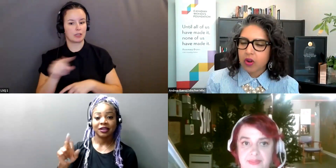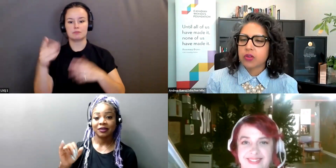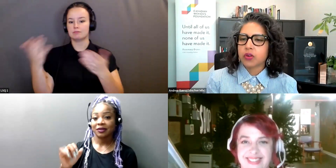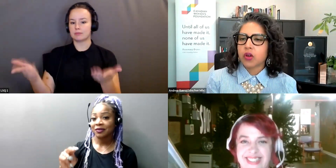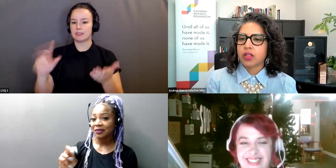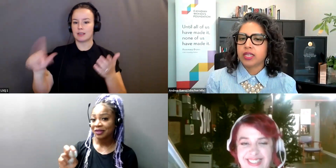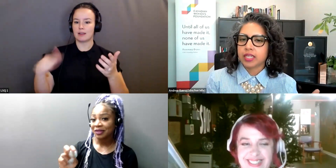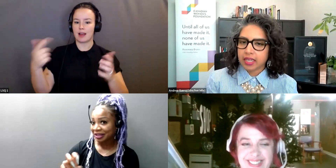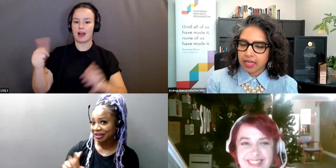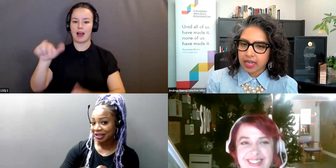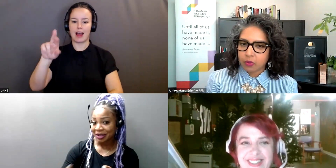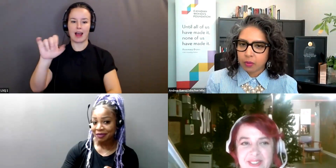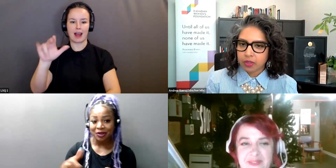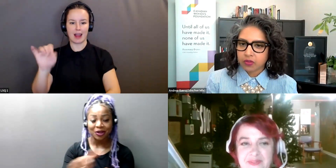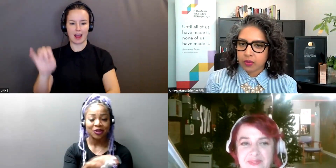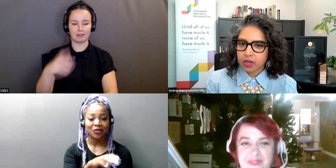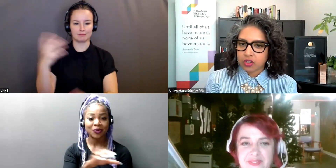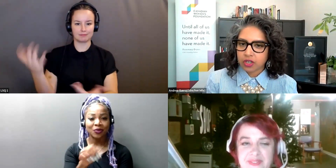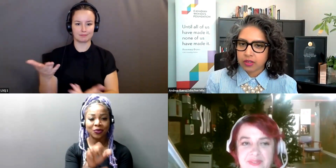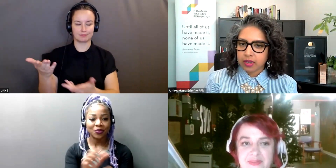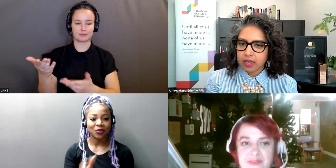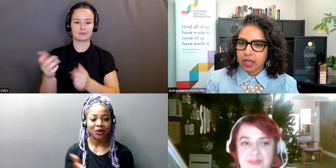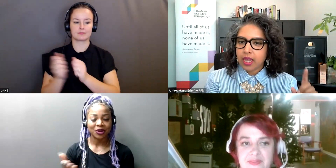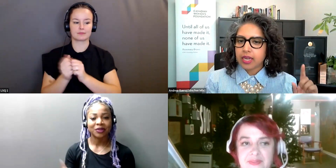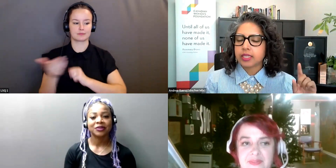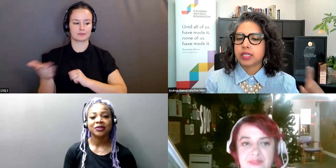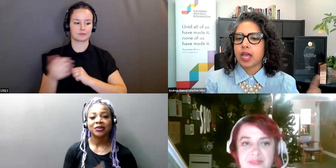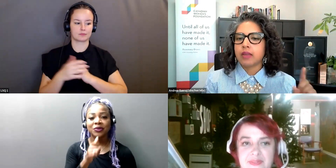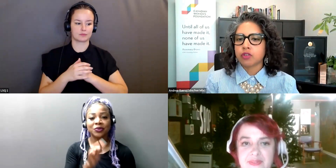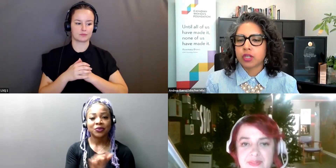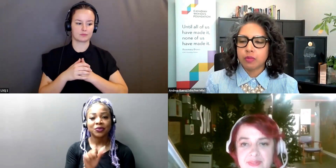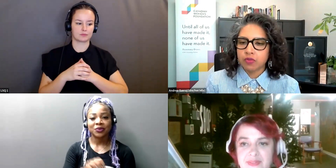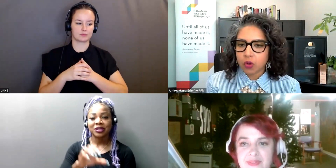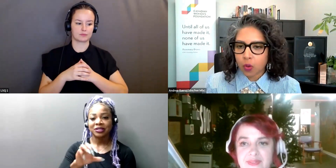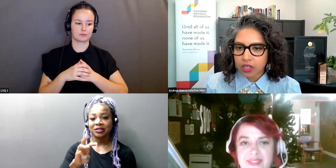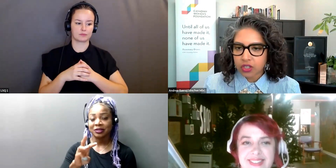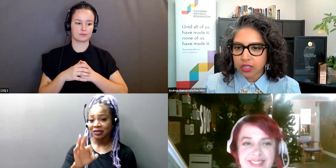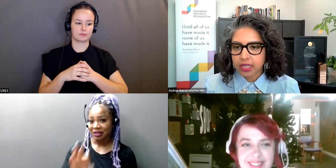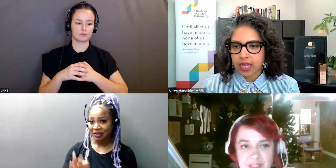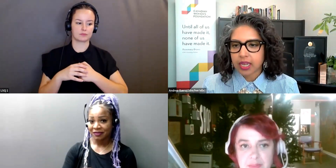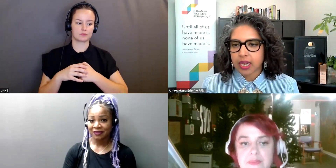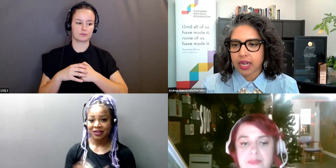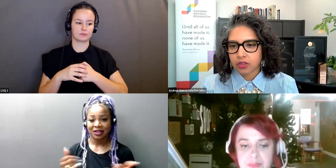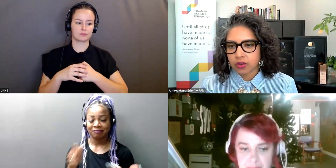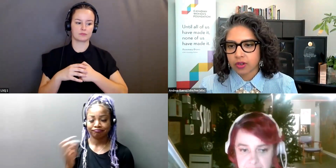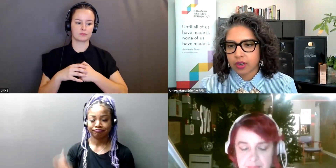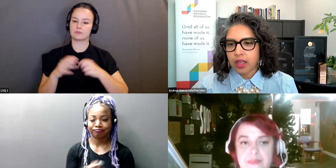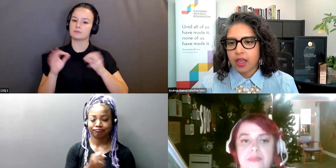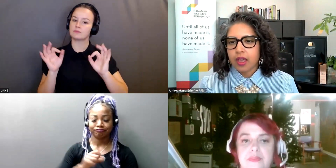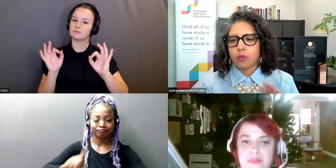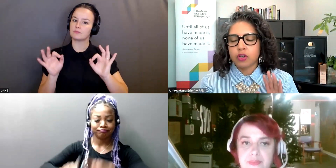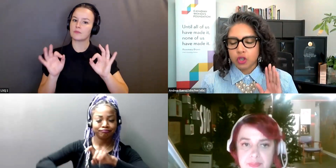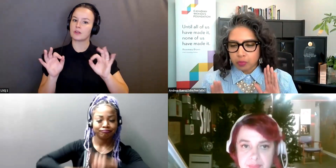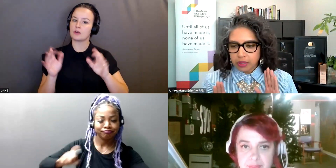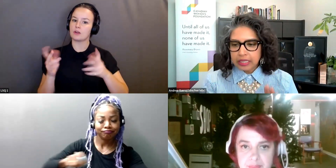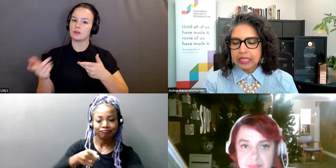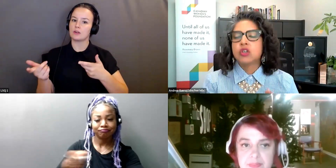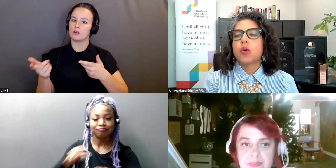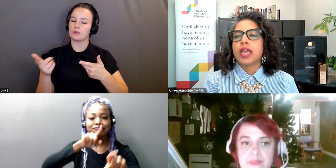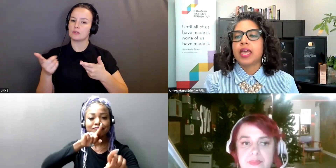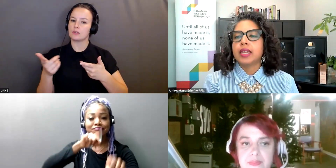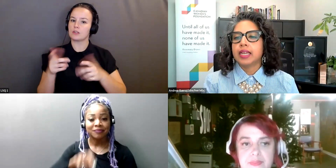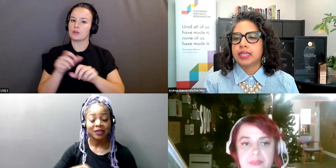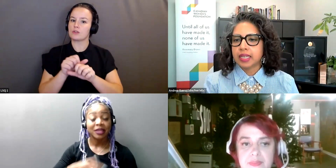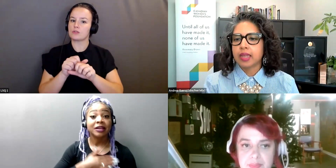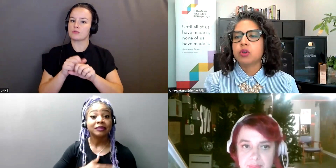inviter Ariane à revenir à l'écran avec moi ainsi que nos autres collègues à la Fondation canadienne des femmes. Et nous allons répondre